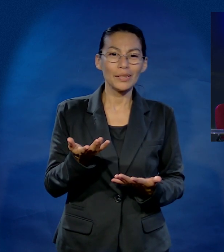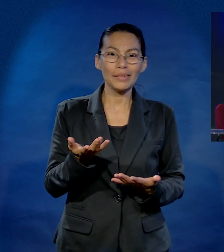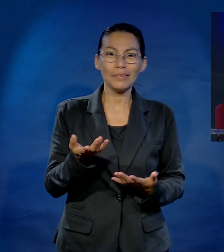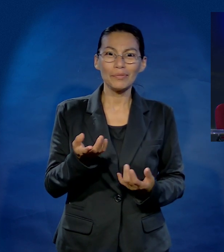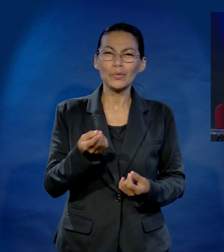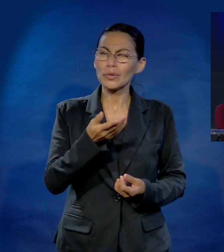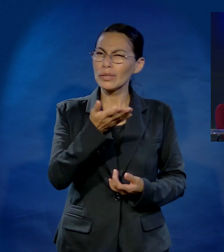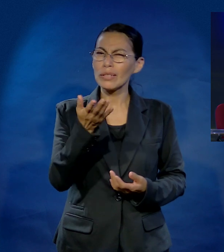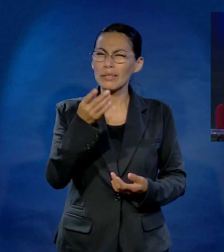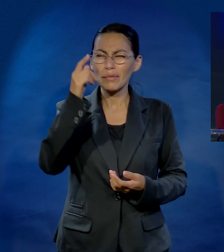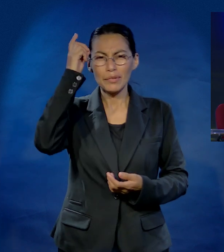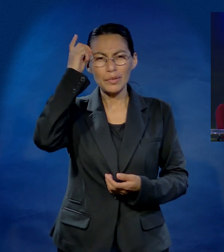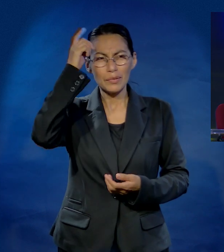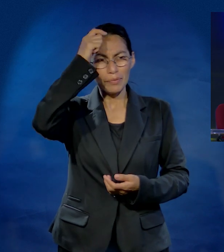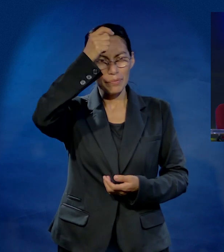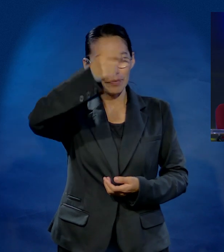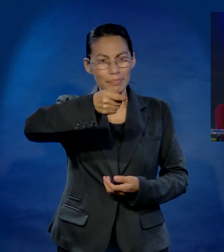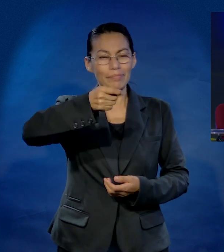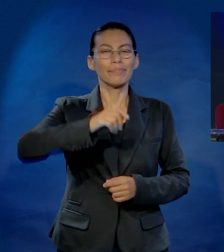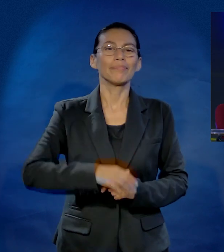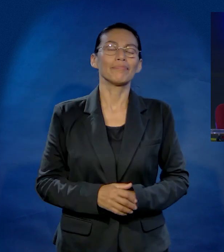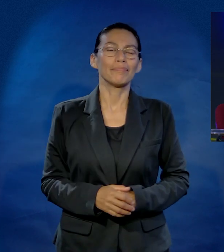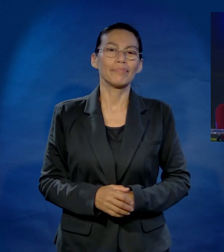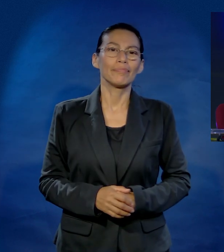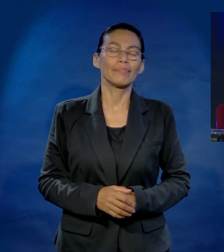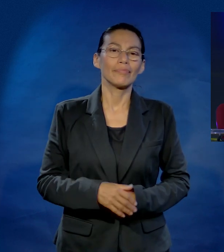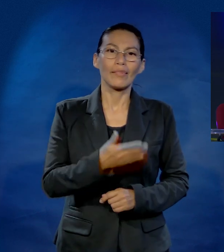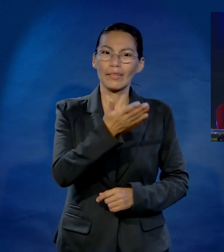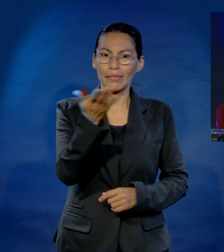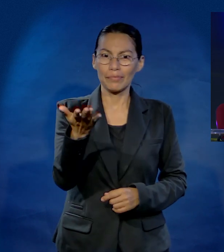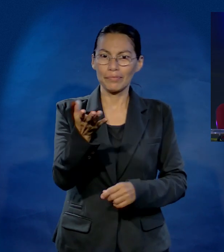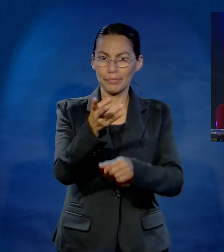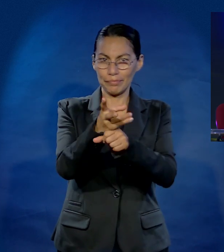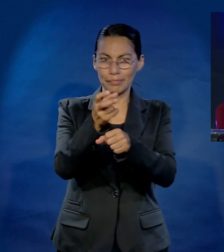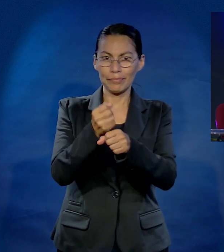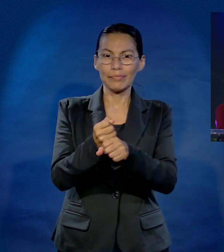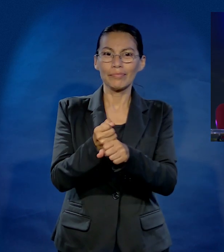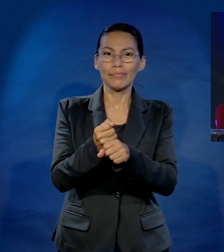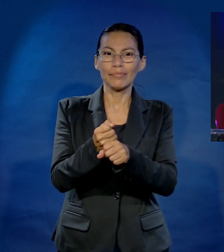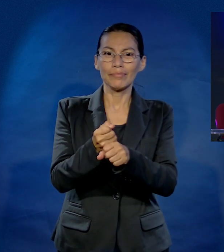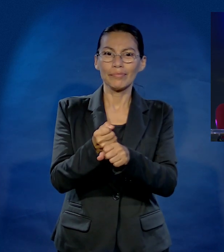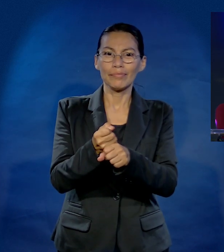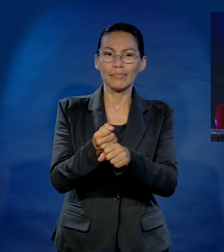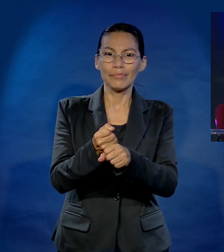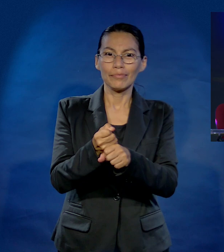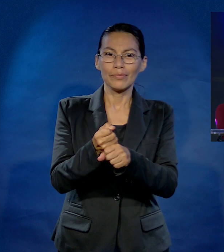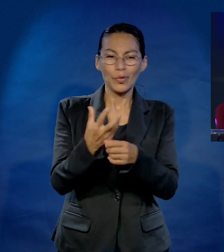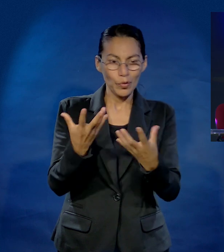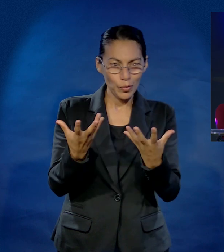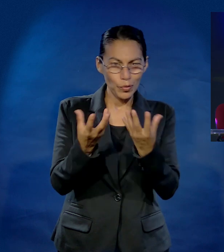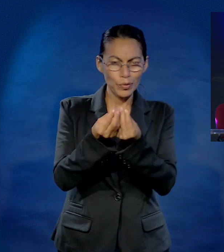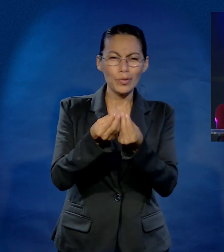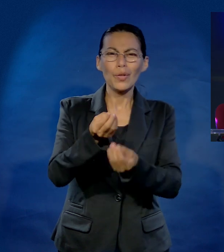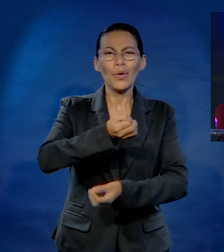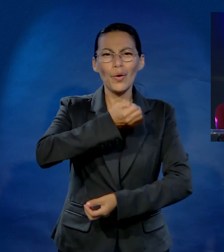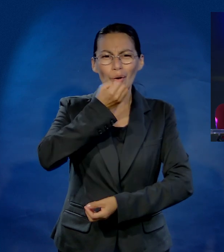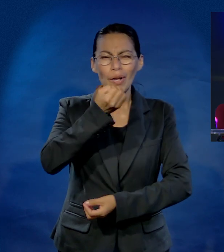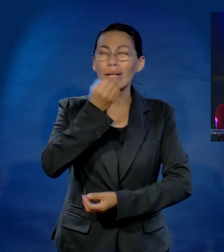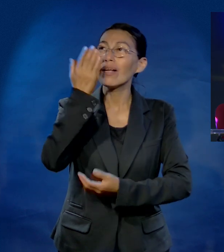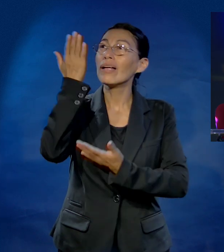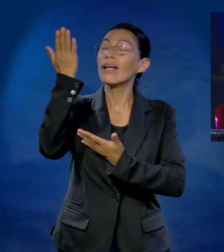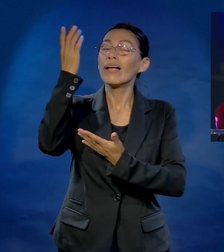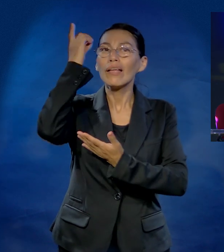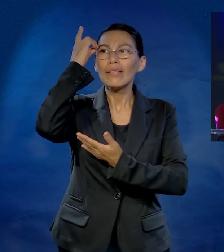dice pueda ser una bendición en la vida de una persona. Quisiera invitarles, por favor, a orar